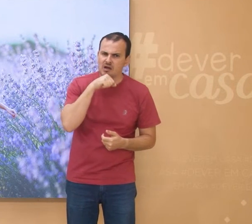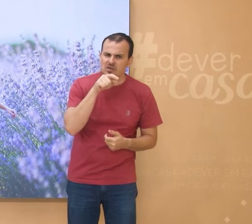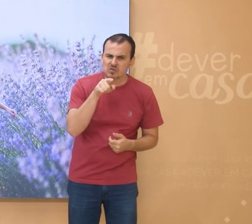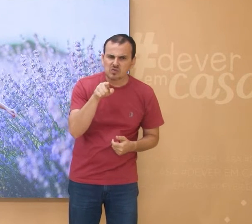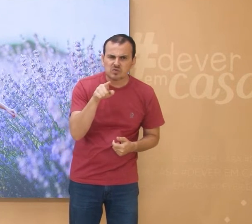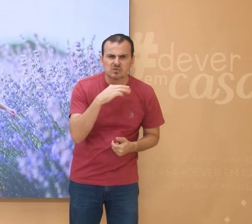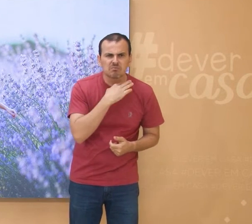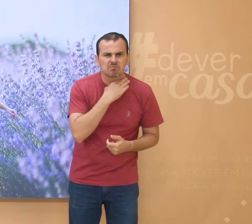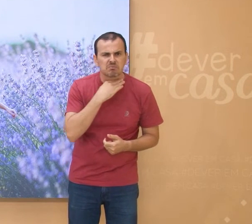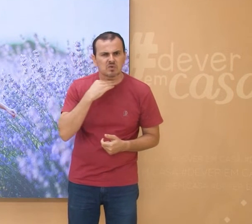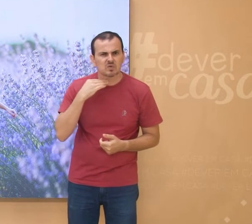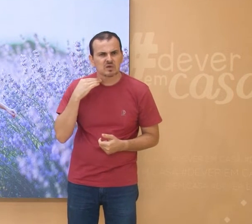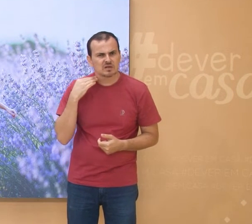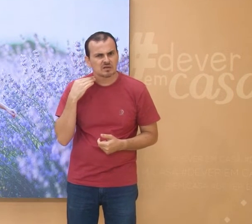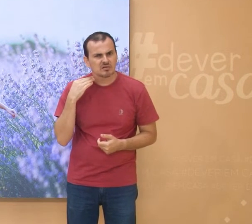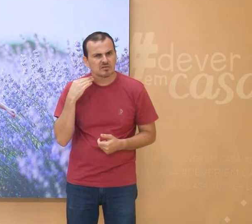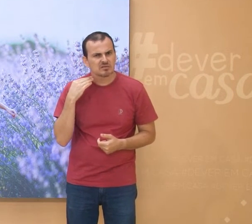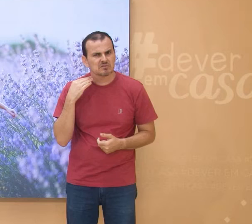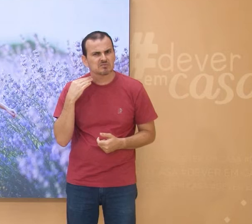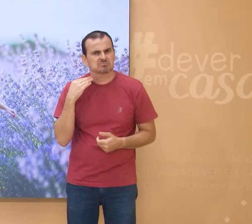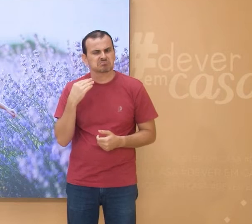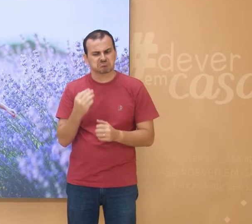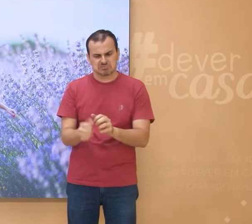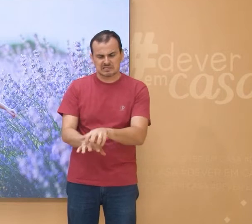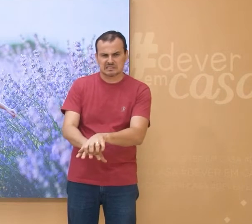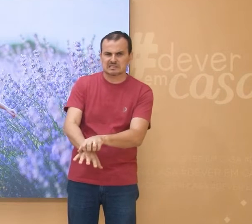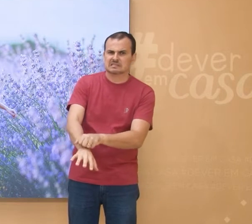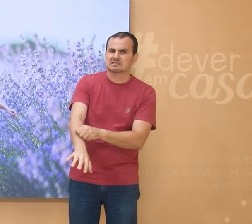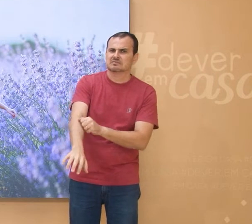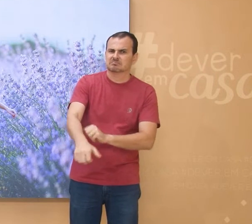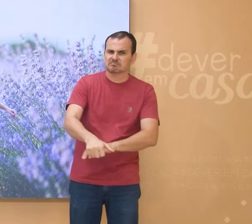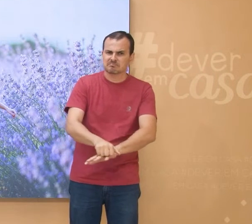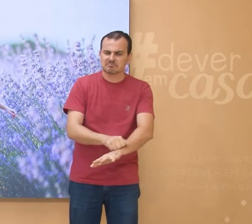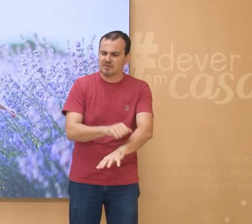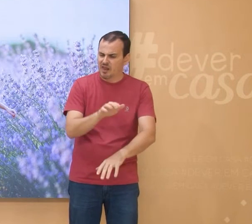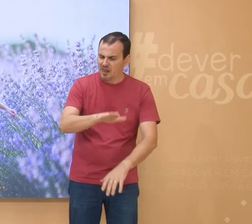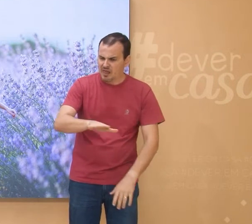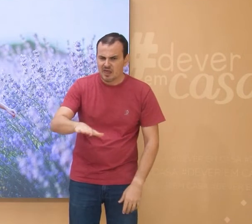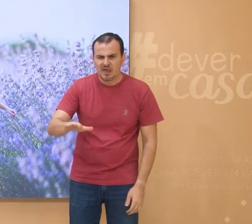mãe faleceu quando ela era ainda criança.